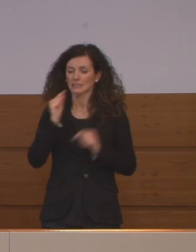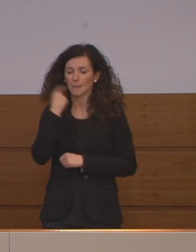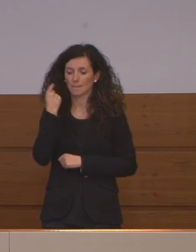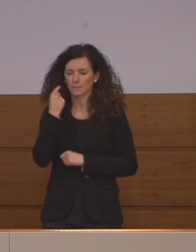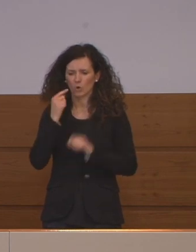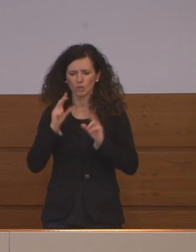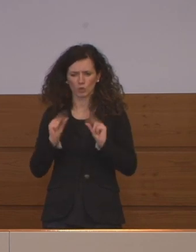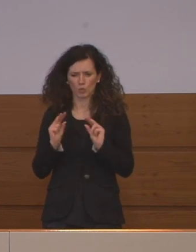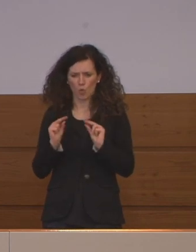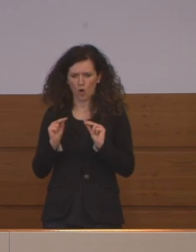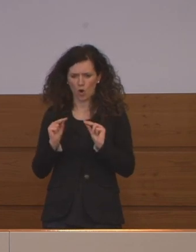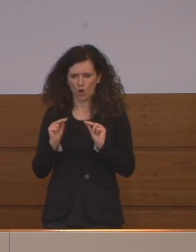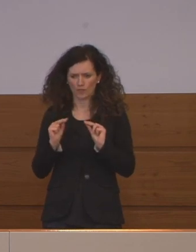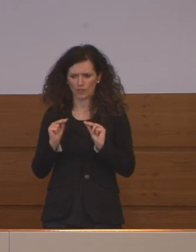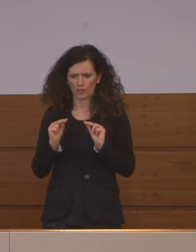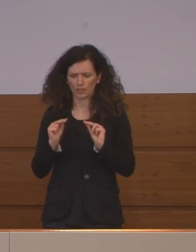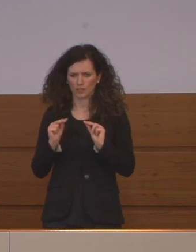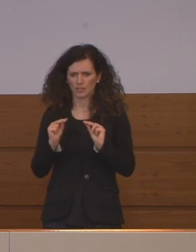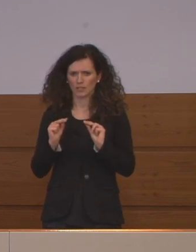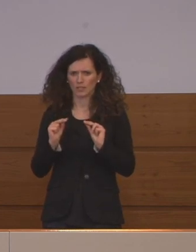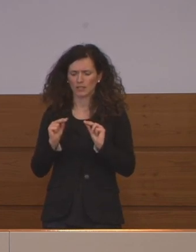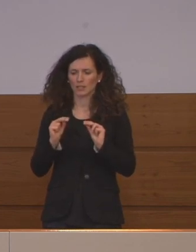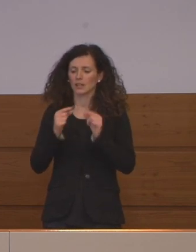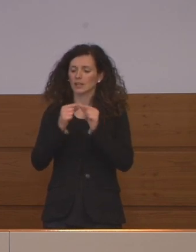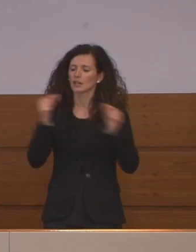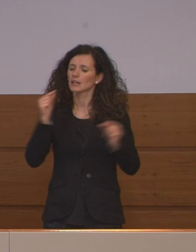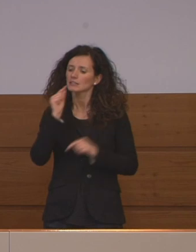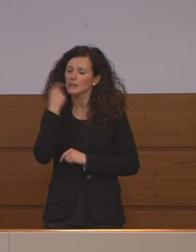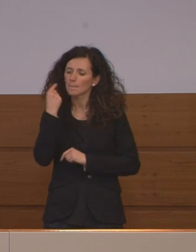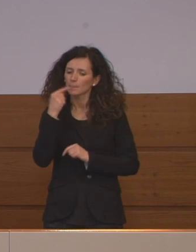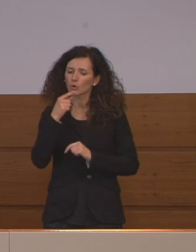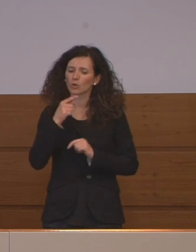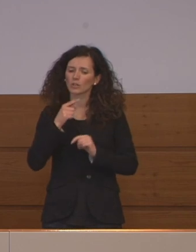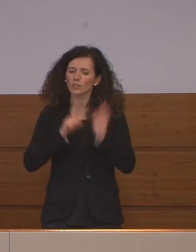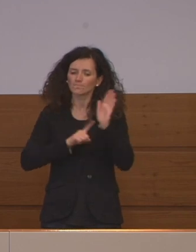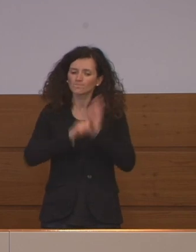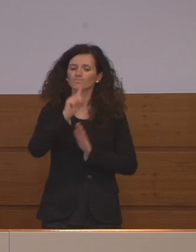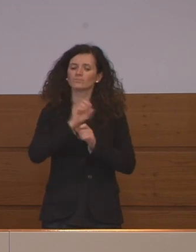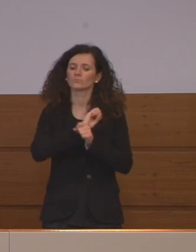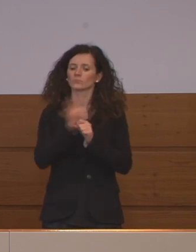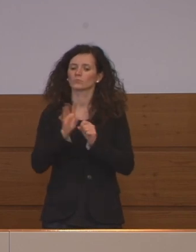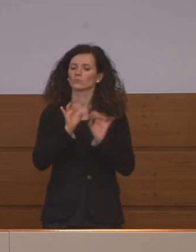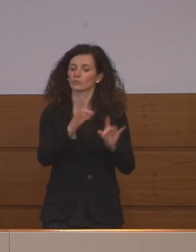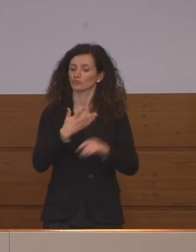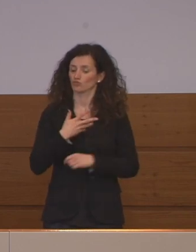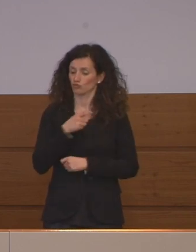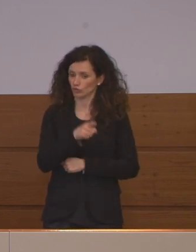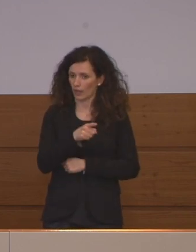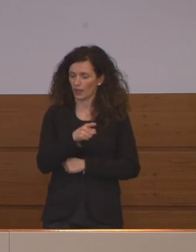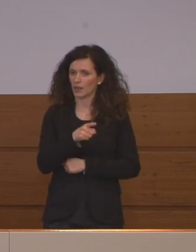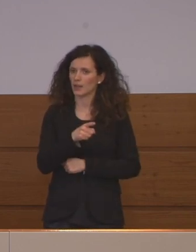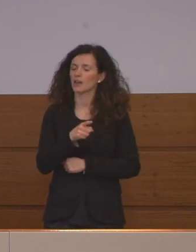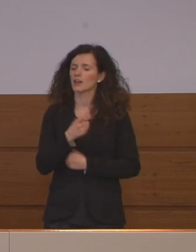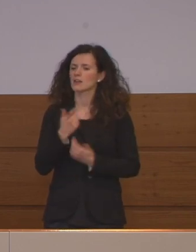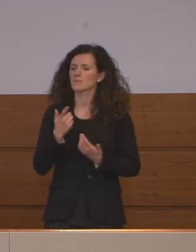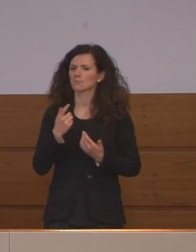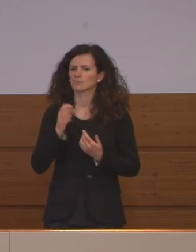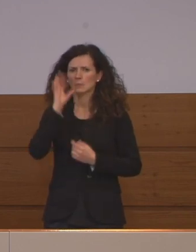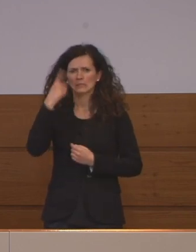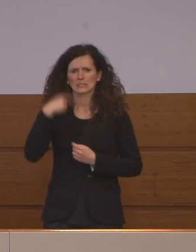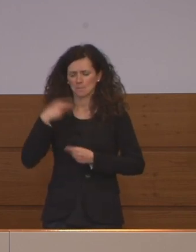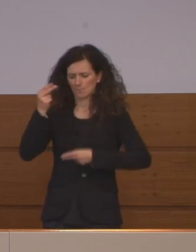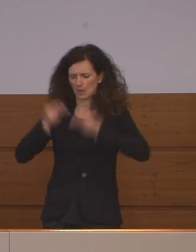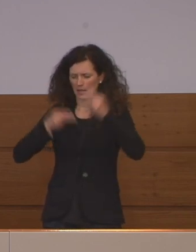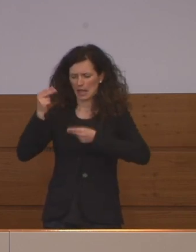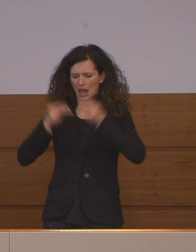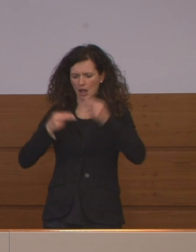i nuovi diagnosticati positivi al covip sono da cercare facendo una sottrazione diciamo sulla